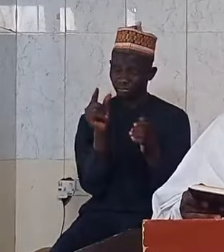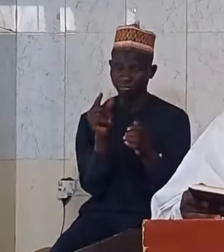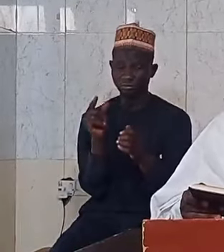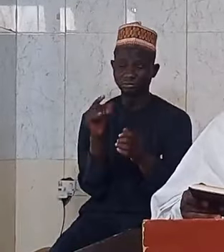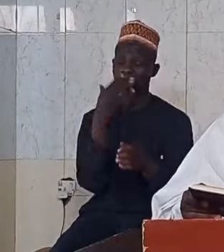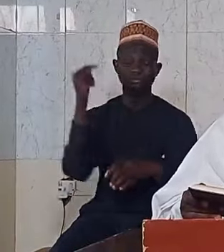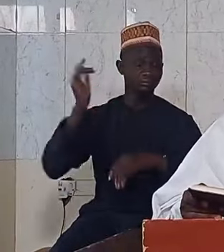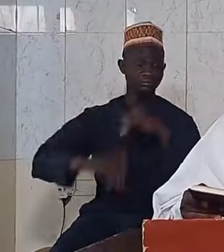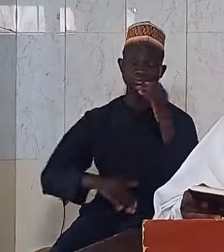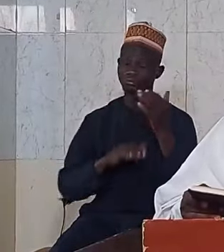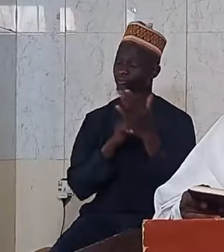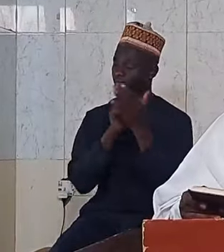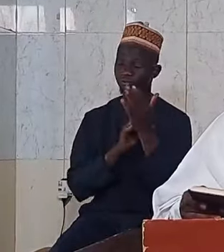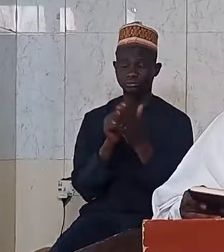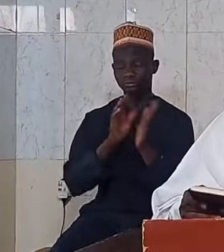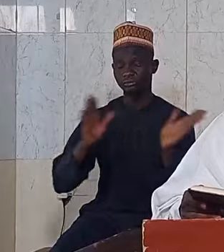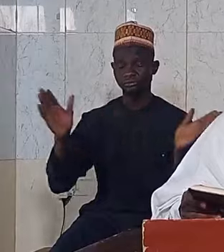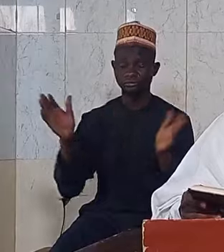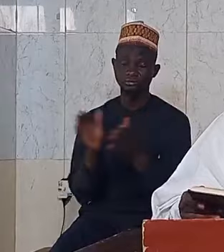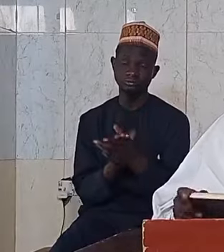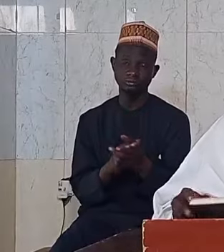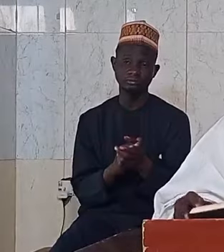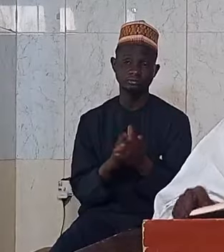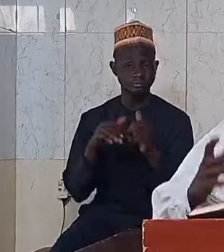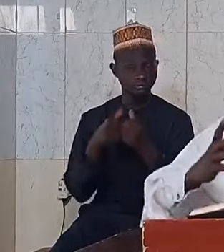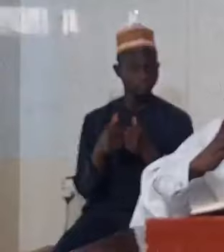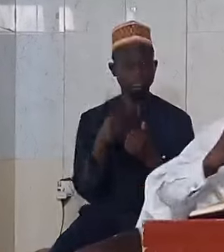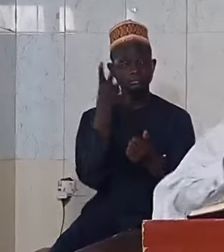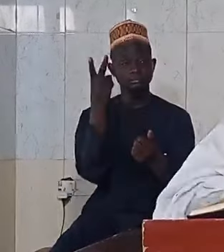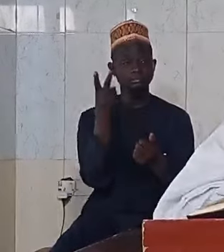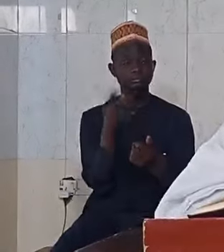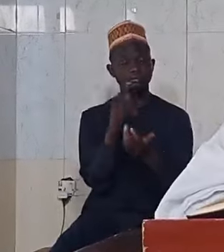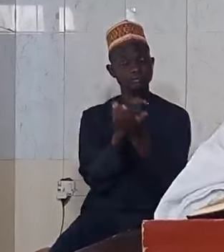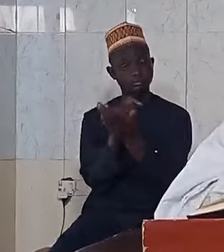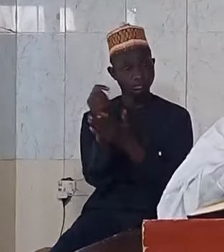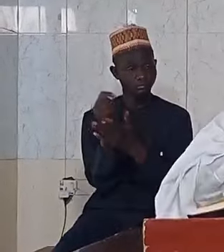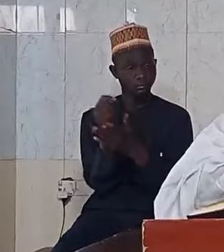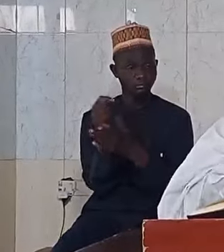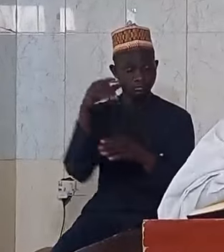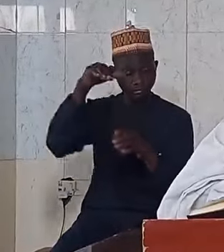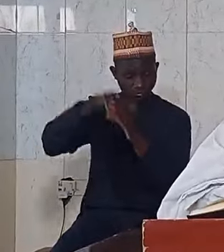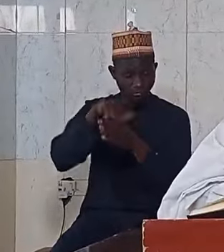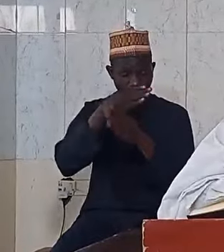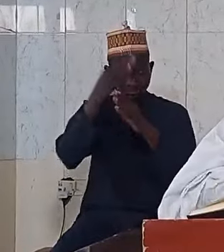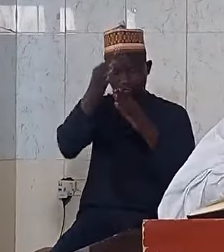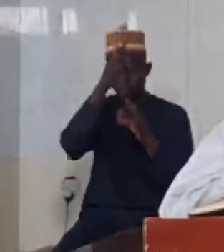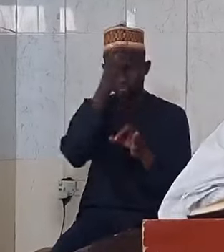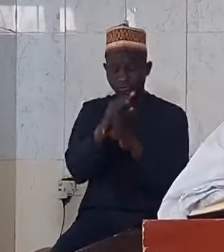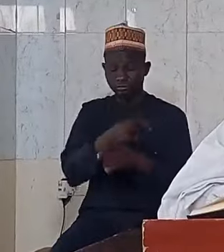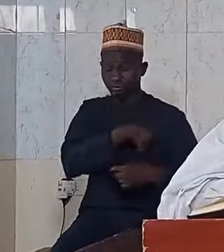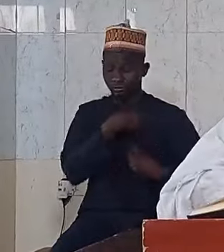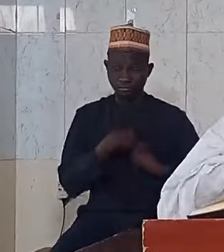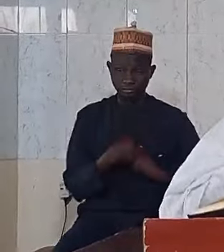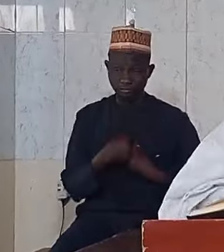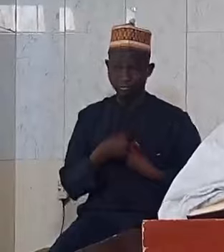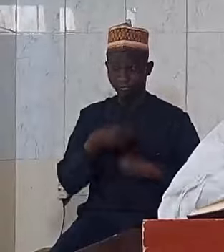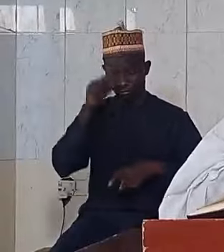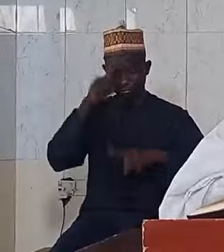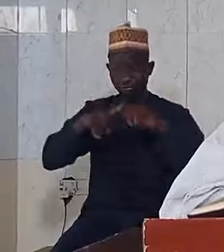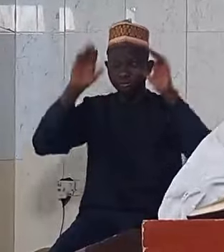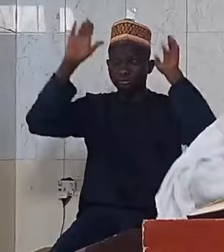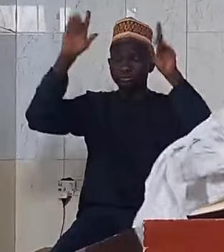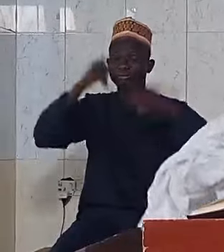to tafi karfin makircin shedan to ballantana a ce gaskiya ce cike da imani zuciya ce mai